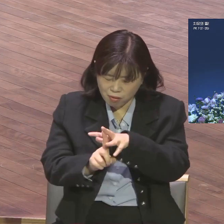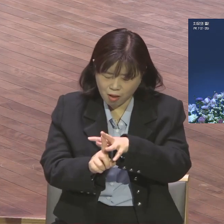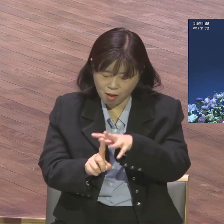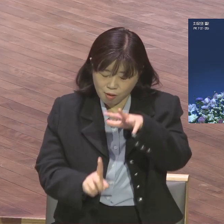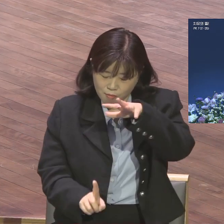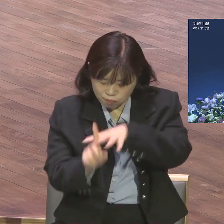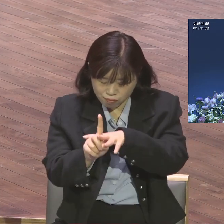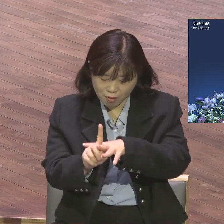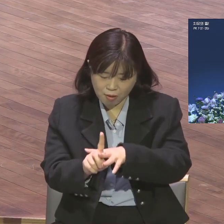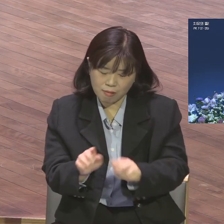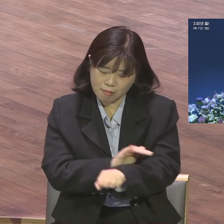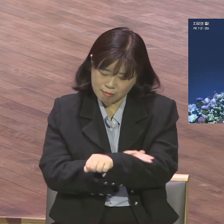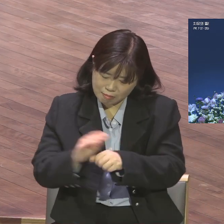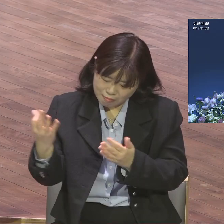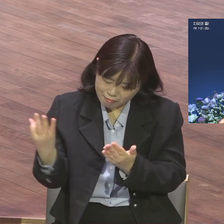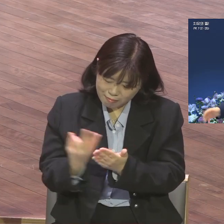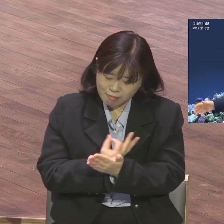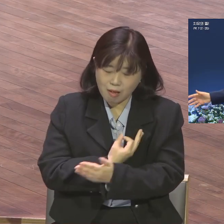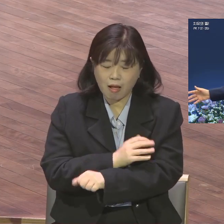영국.